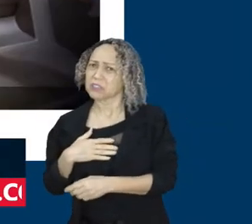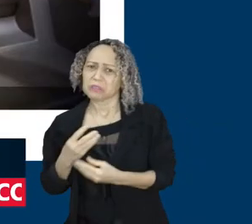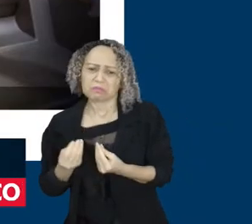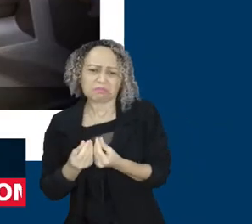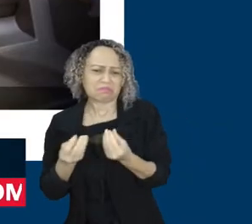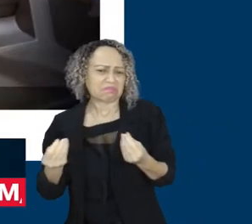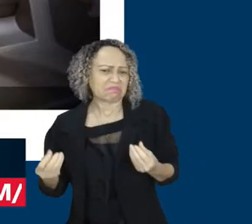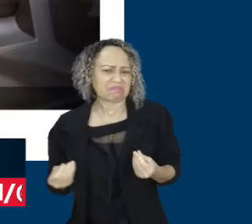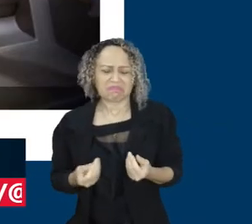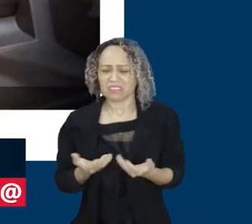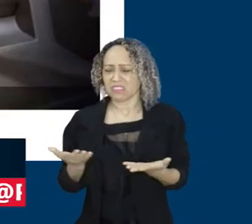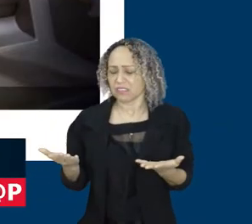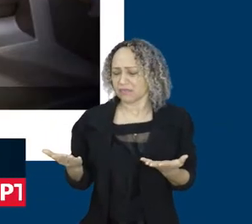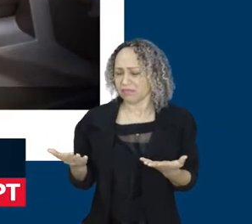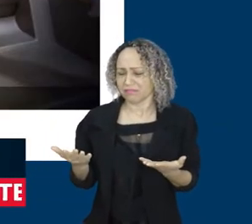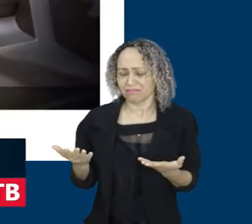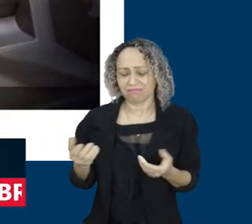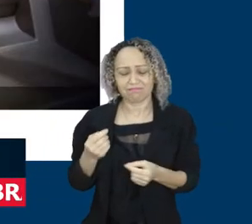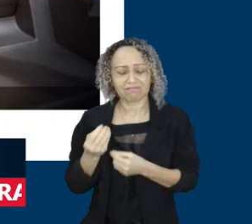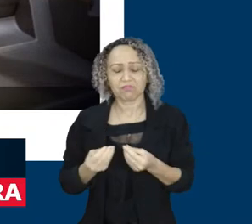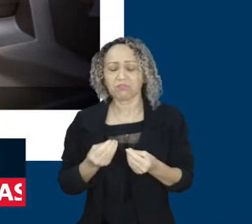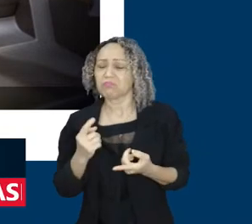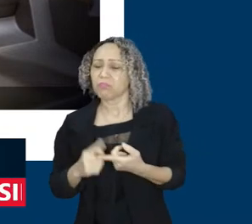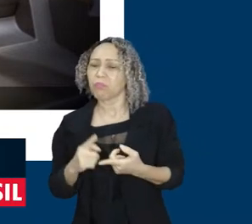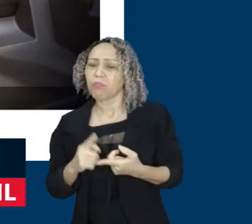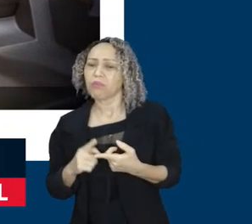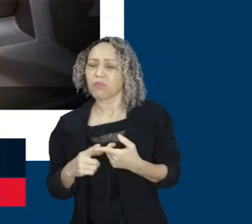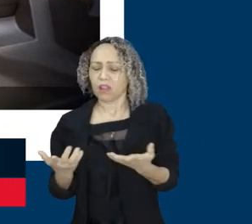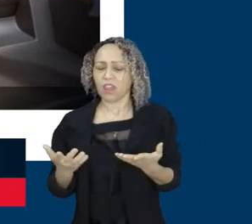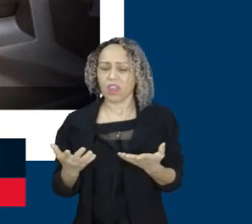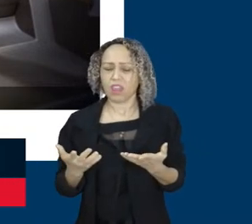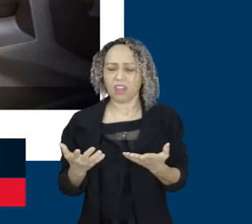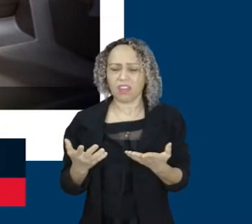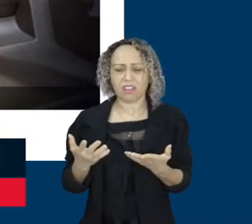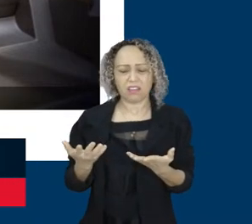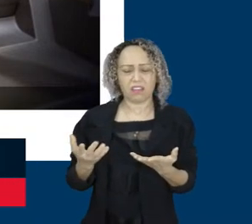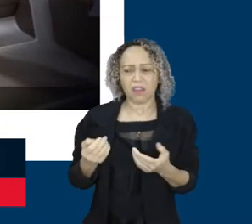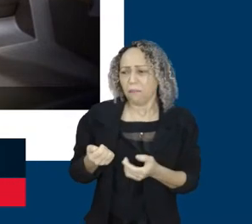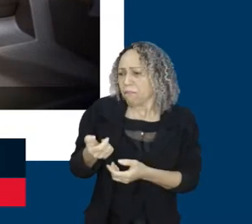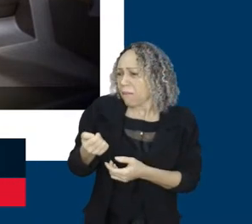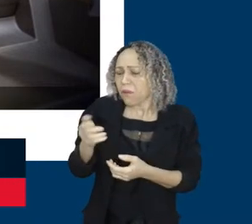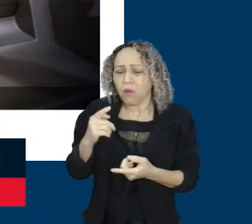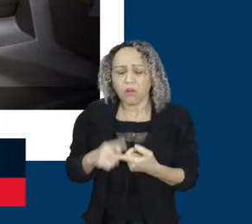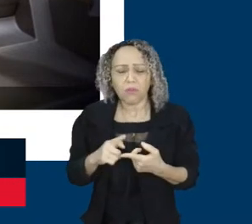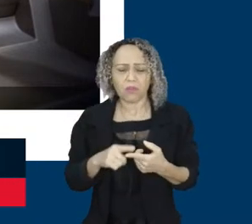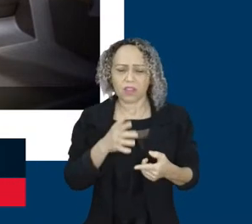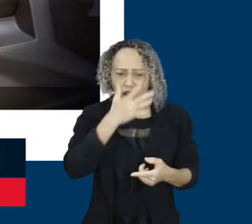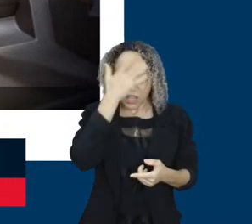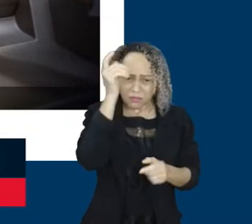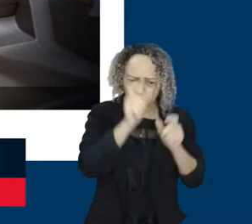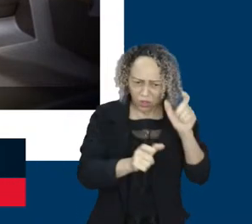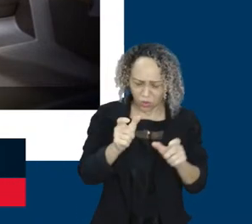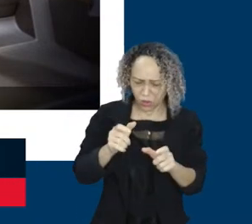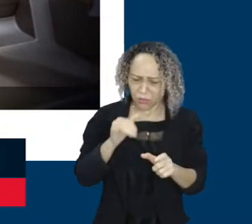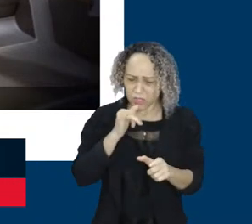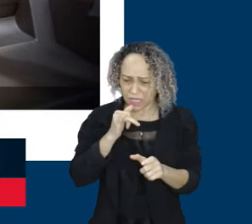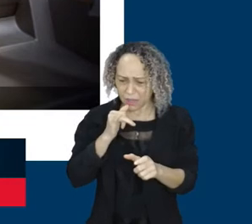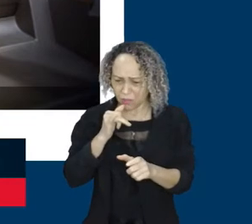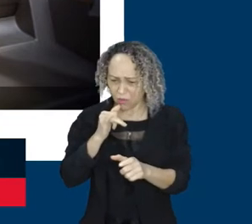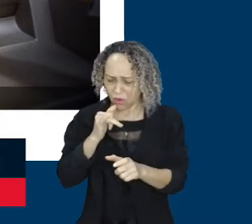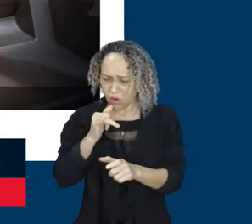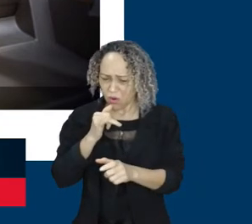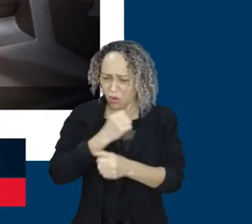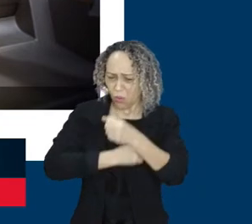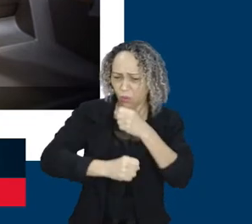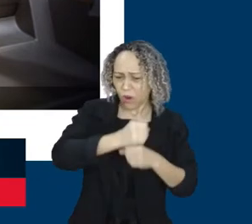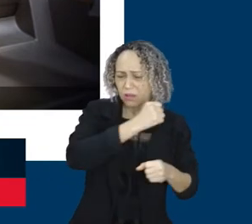do valor do auxílio, né? As pessoas não estão conseguindo comprar o que compravam 2 anos atrás com o mesmo dinheiro. E isso prova